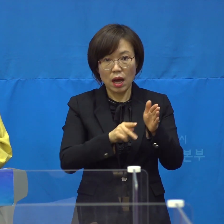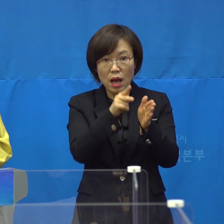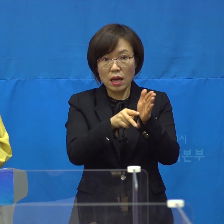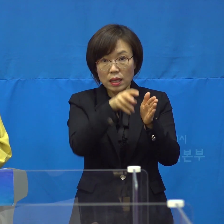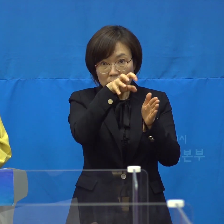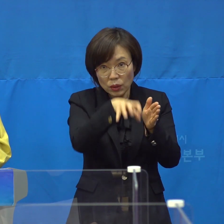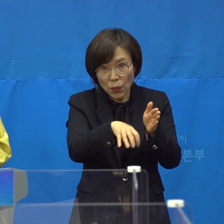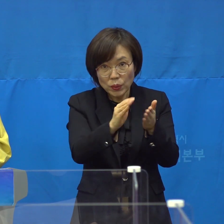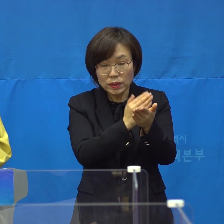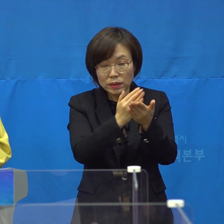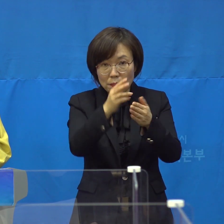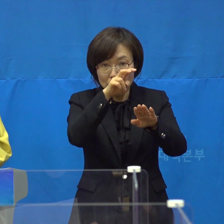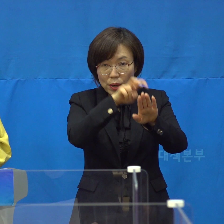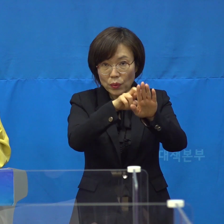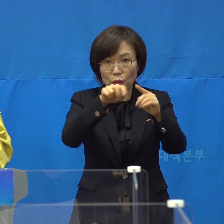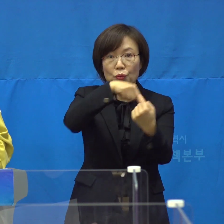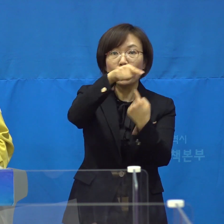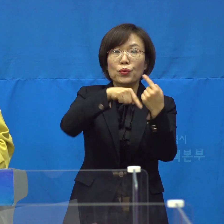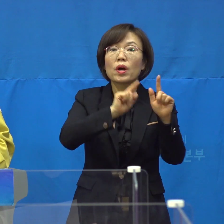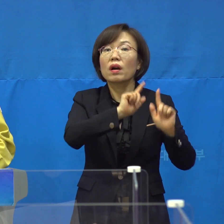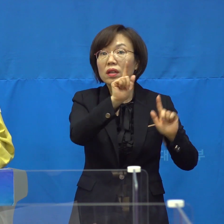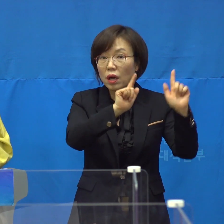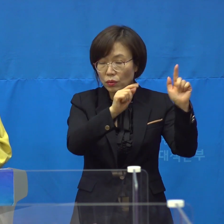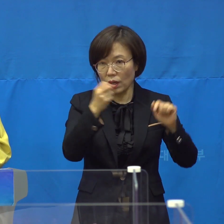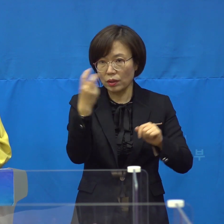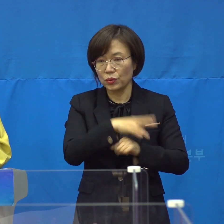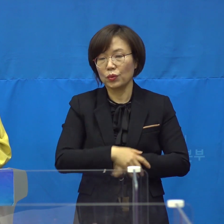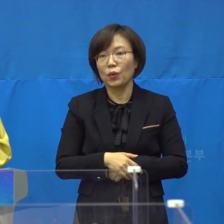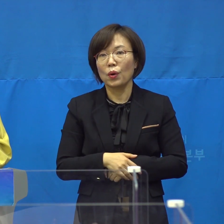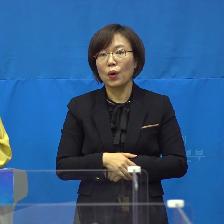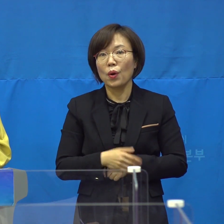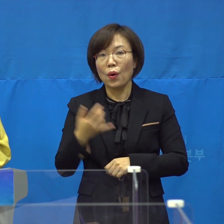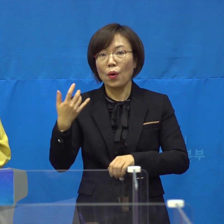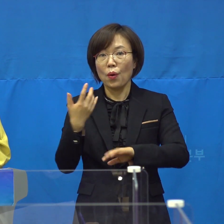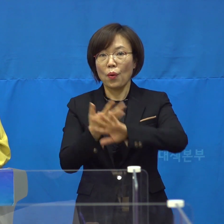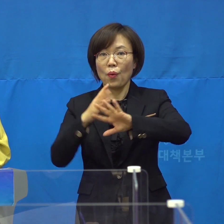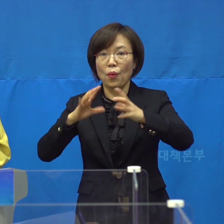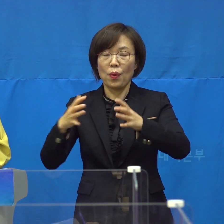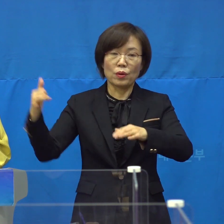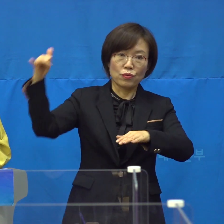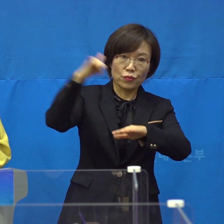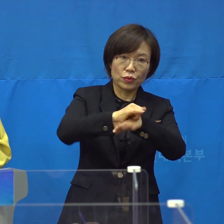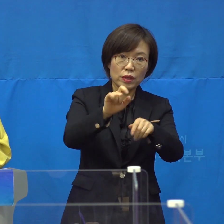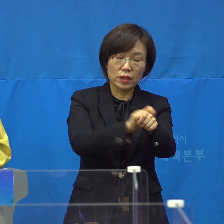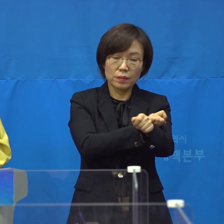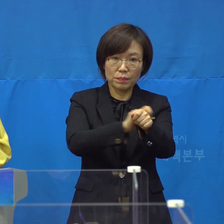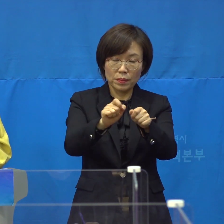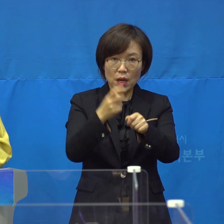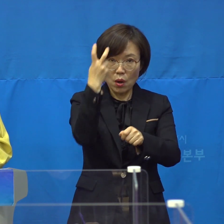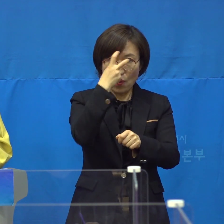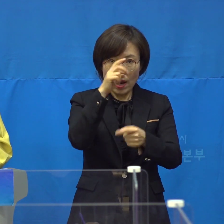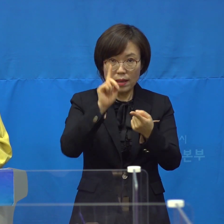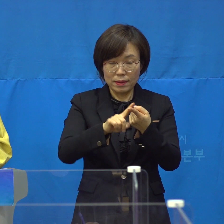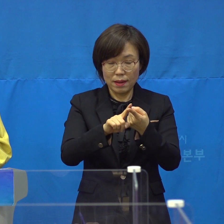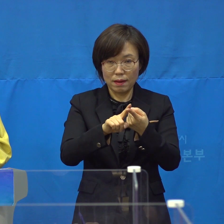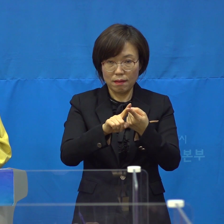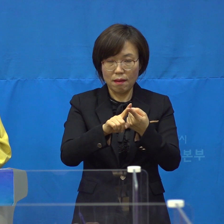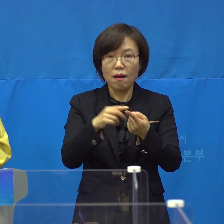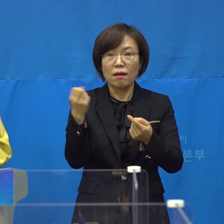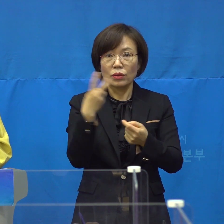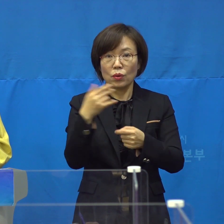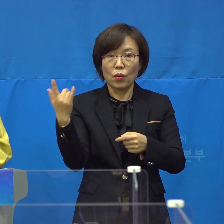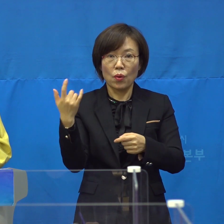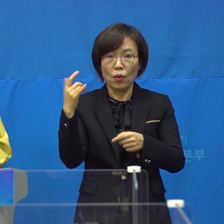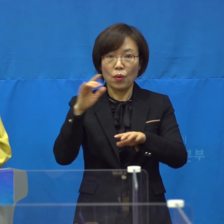KTX 울산역 선별진료소 운영 현황, 그 다음에 20페이지 해외 입국자 특별관리 조치사항, 그